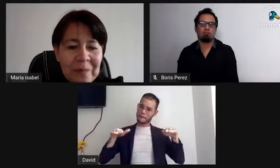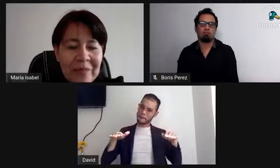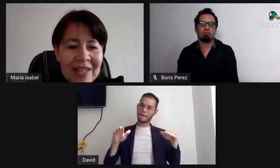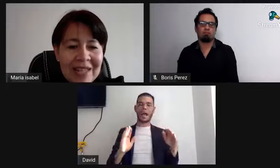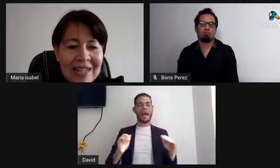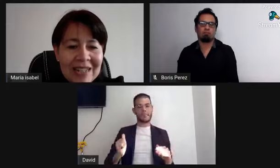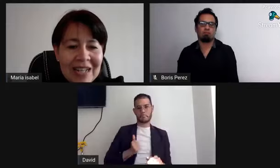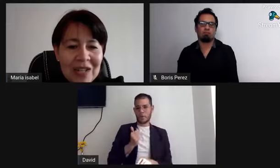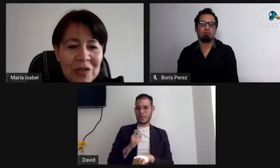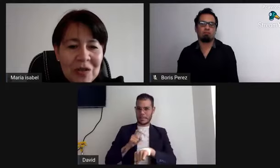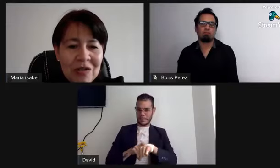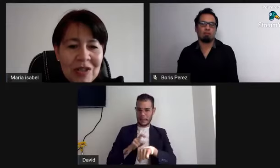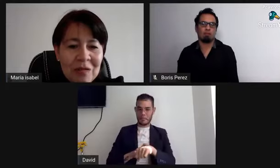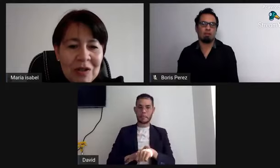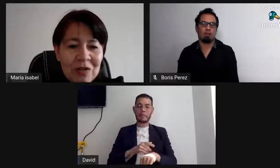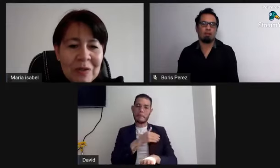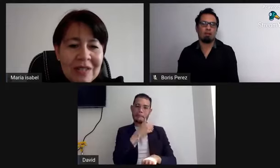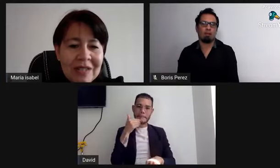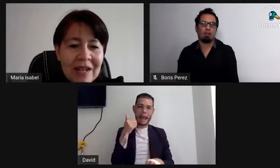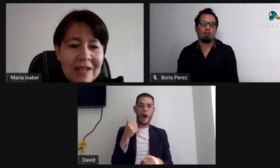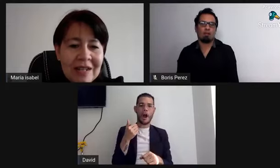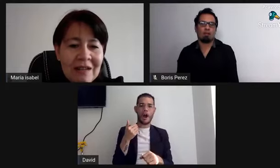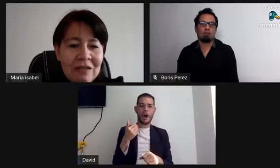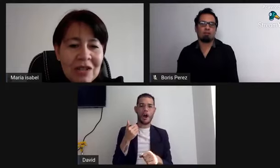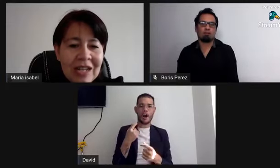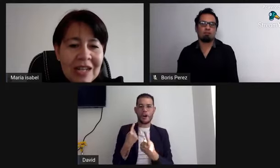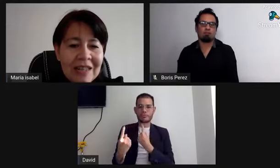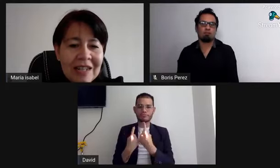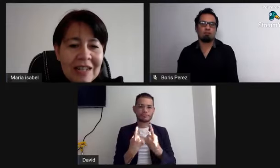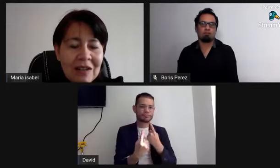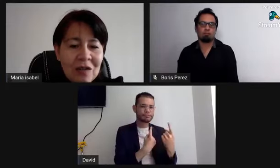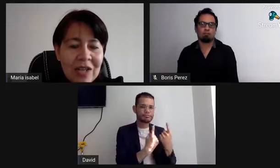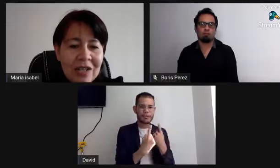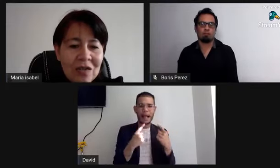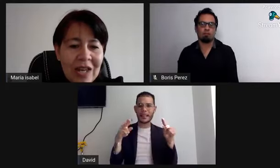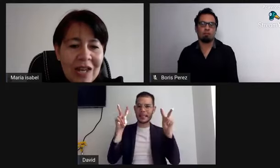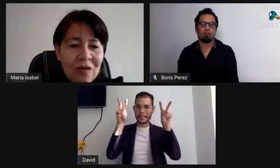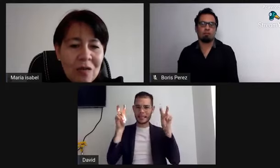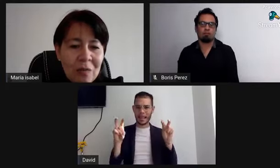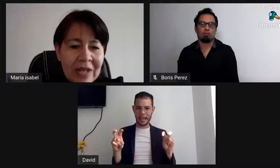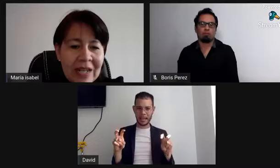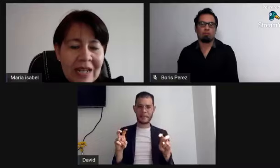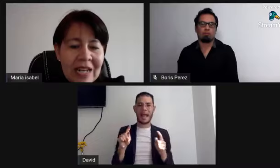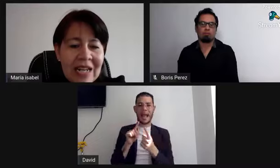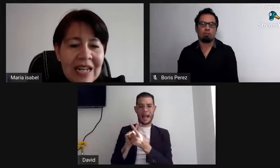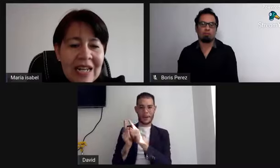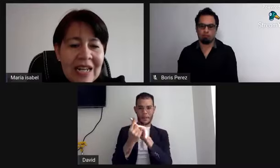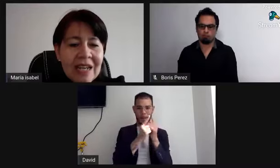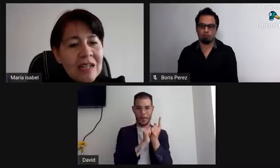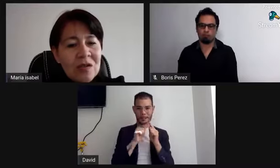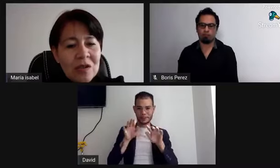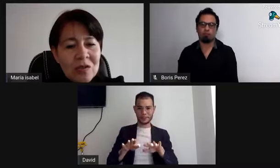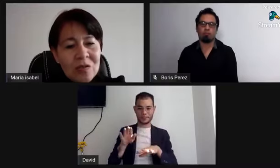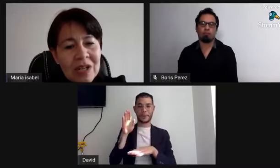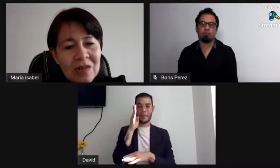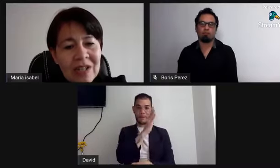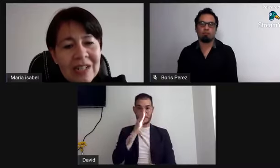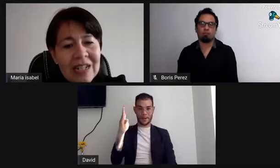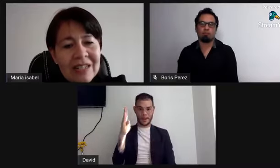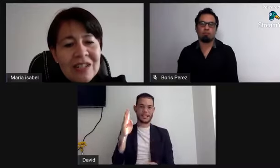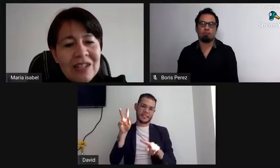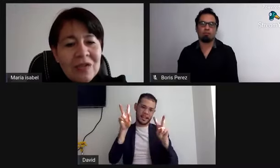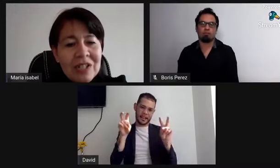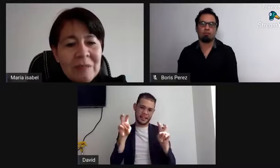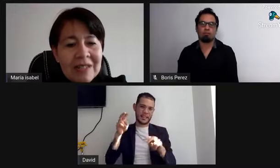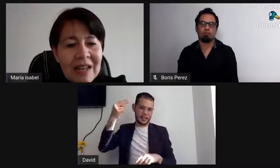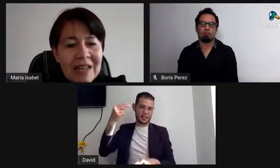veníamos tratando en los encuentros presenciales en la biblioteca y tiene que ver con la historia de Colombia. Quienes no estuvieron